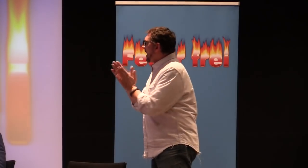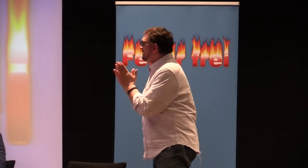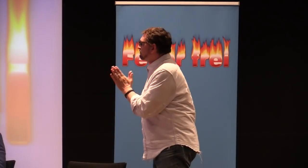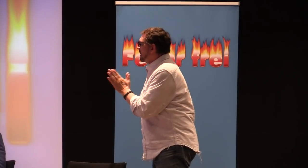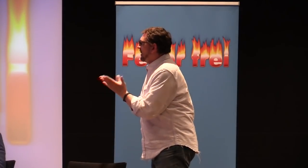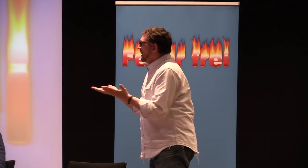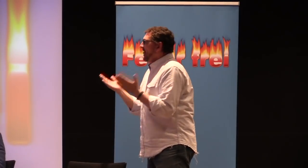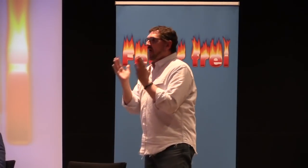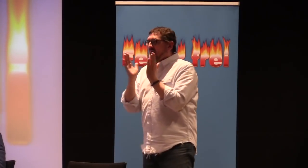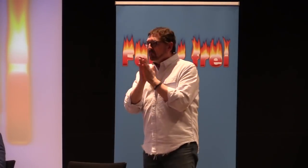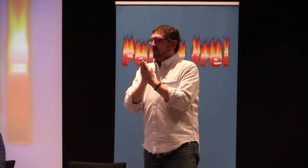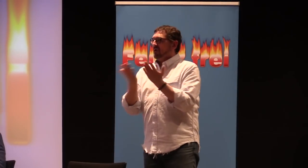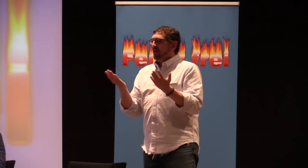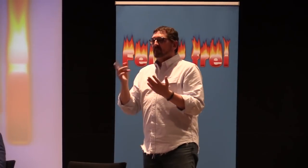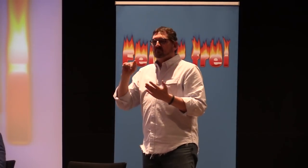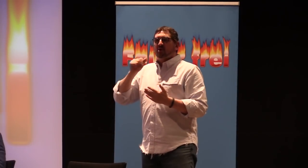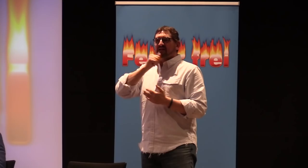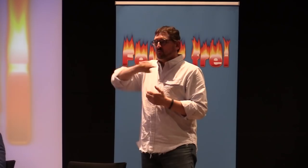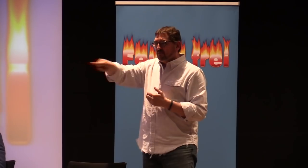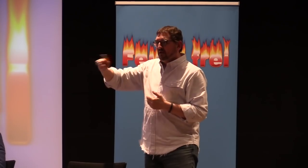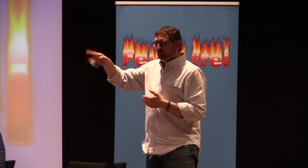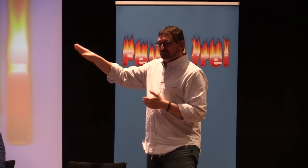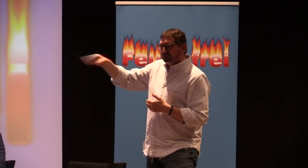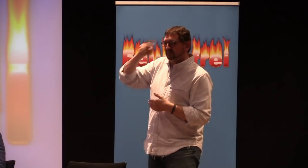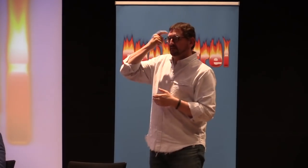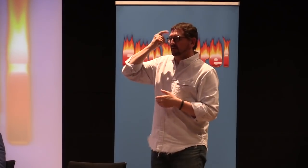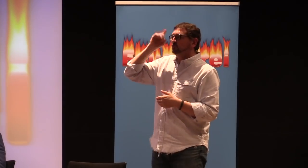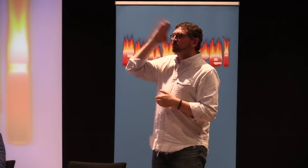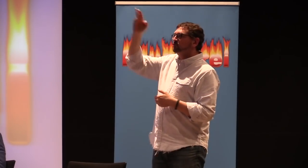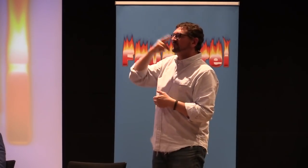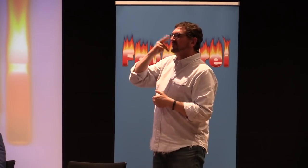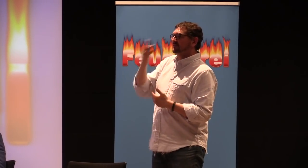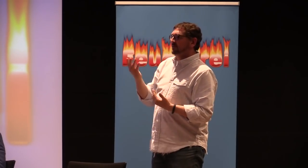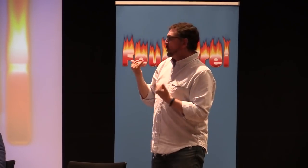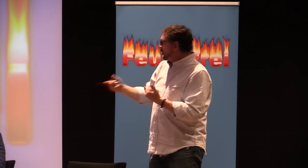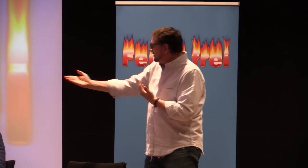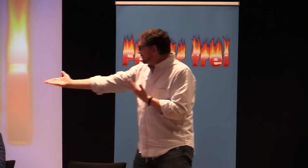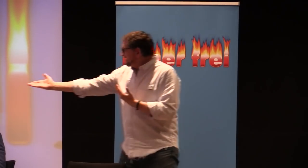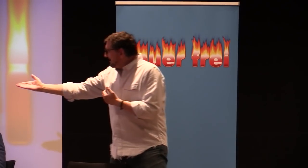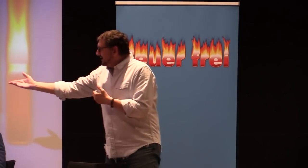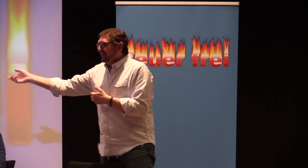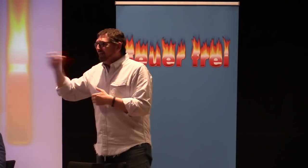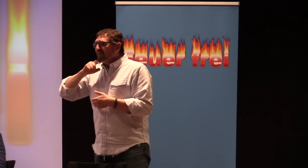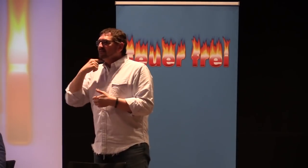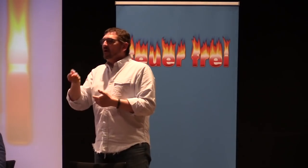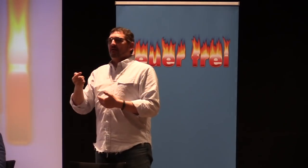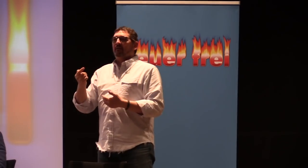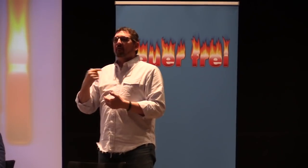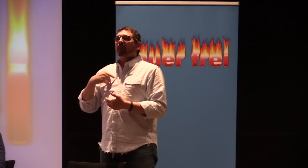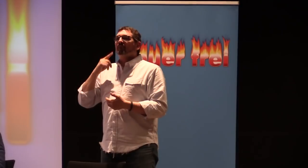zu 100% beantworten, auch nicht nach unserer Podiumsdiskussion. Aber es ist einfach nur ein Appell an die Jugend, doch